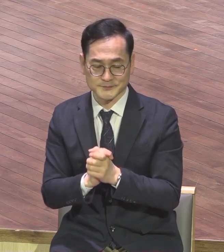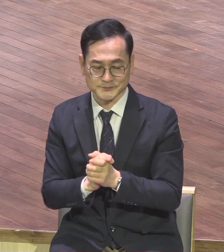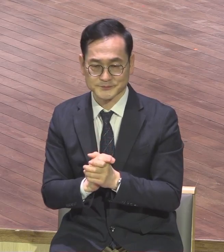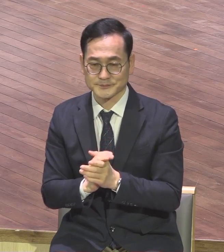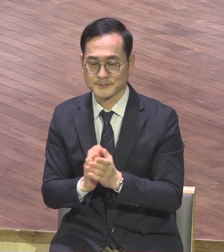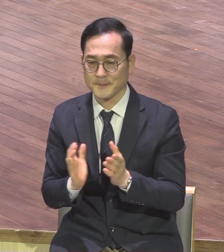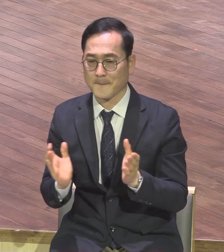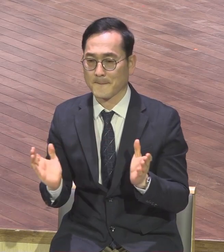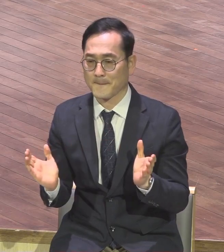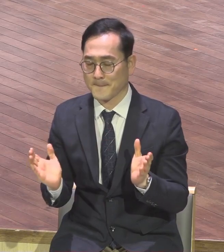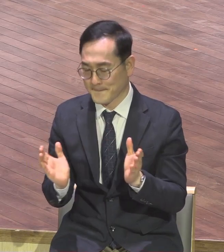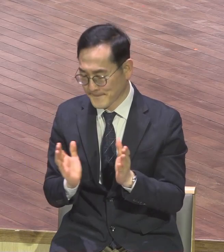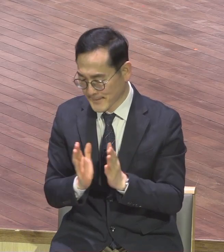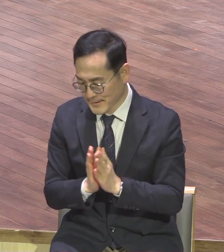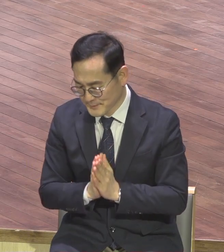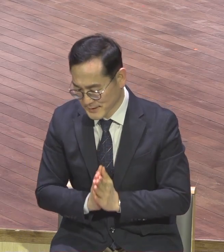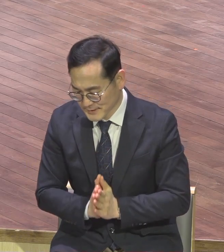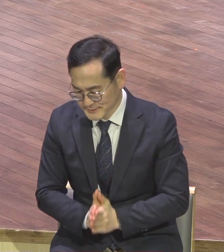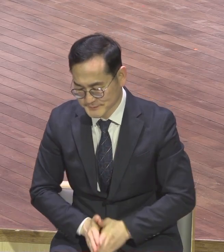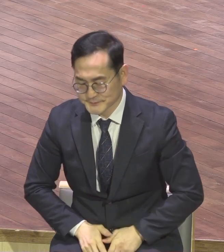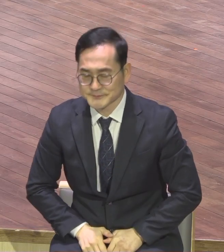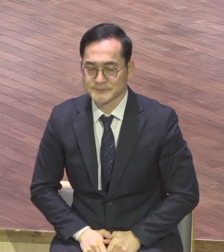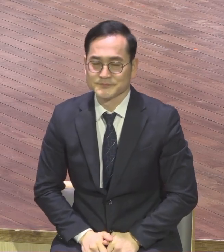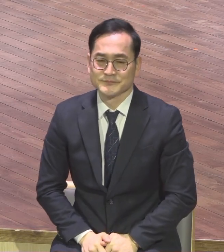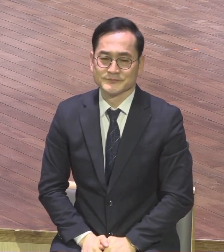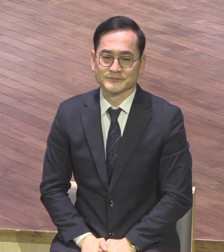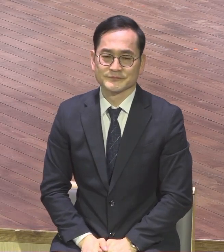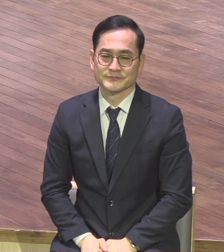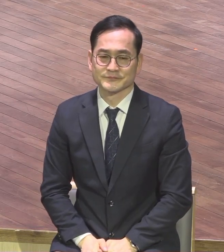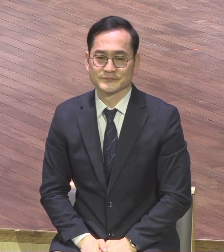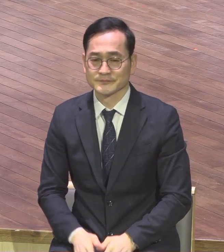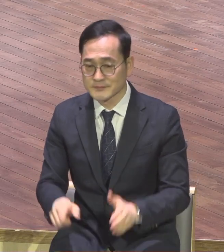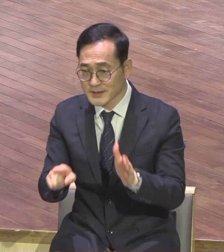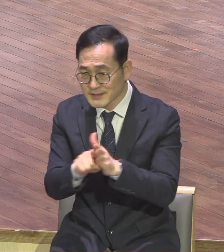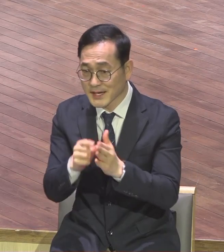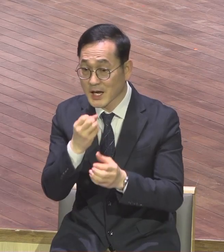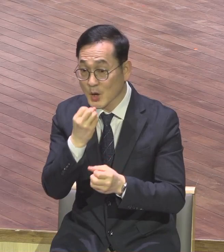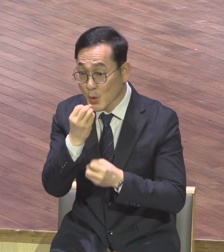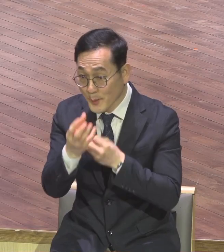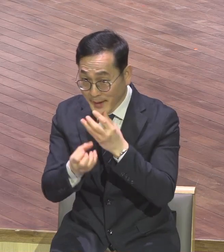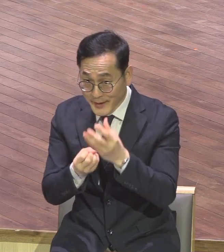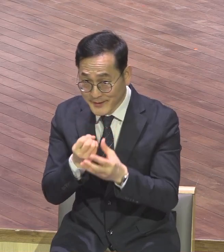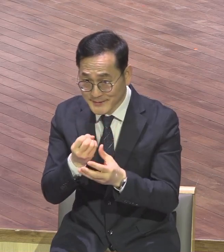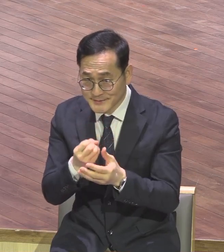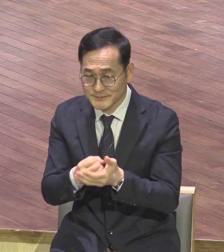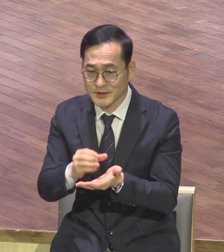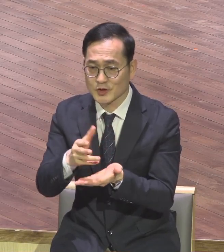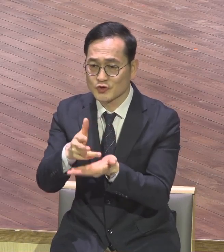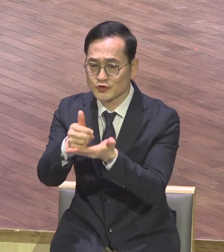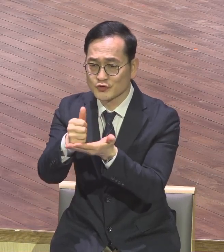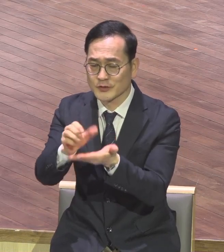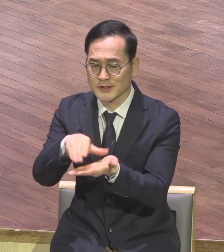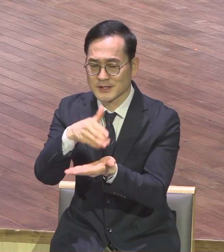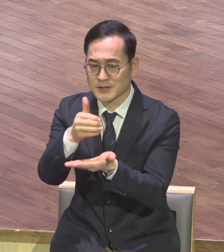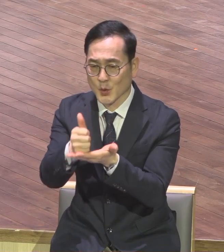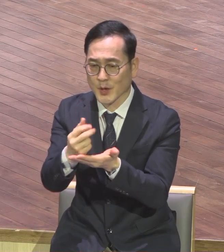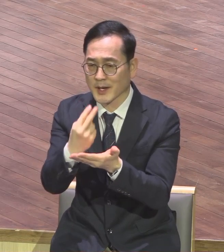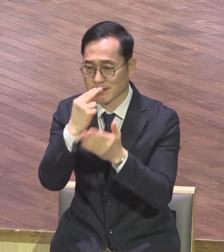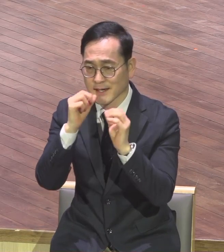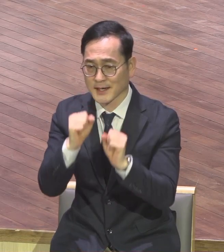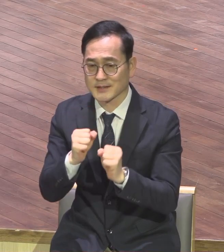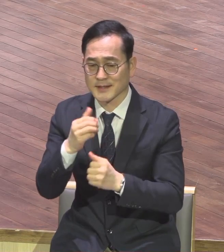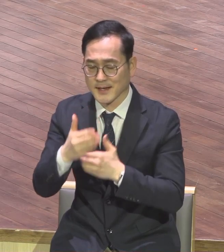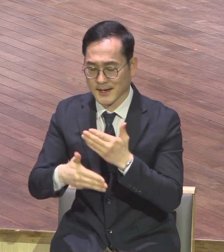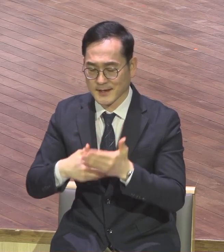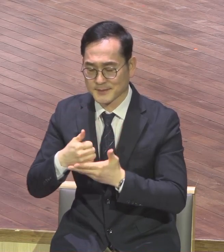신앙 고백합니다. 주는 그리스도시요